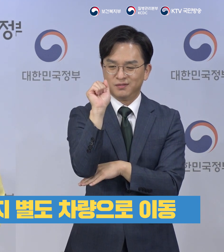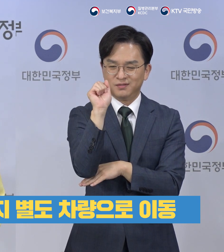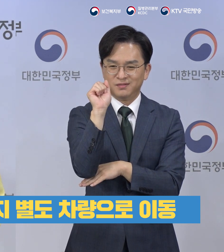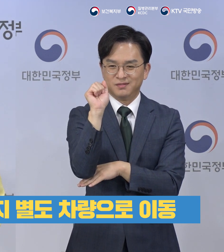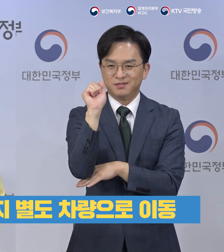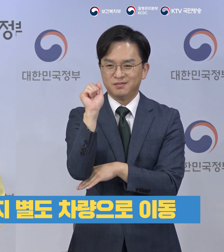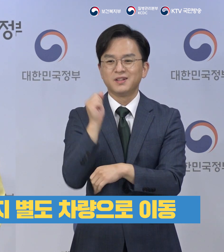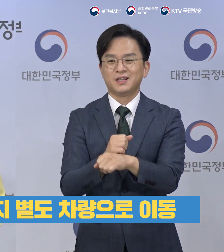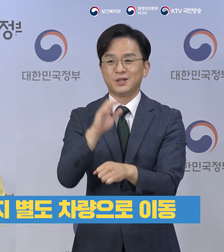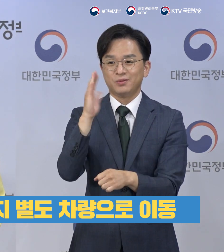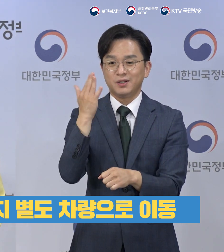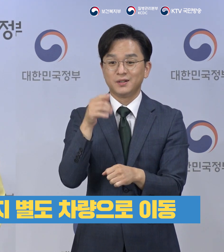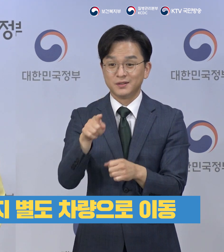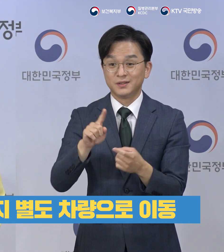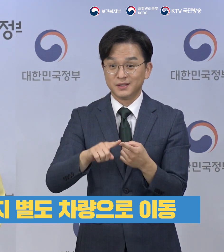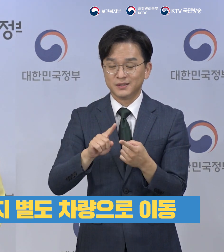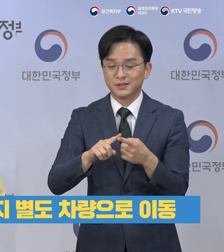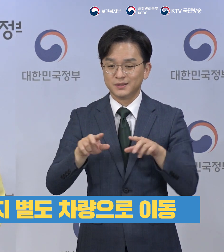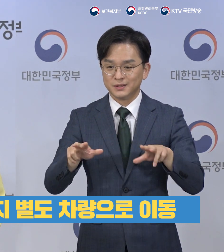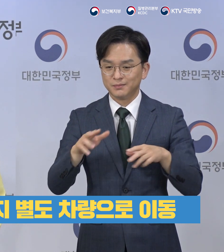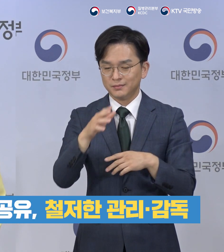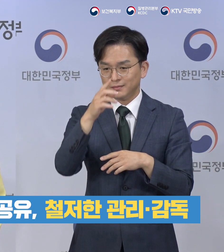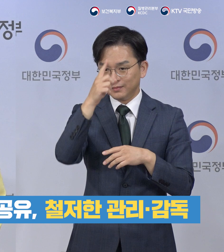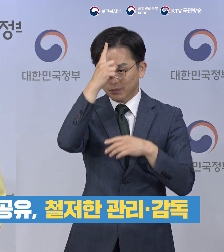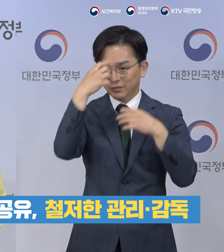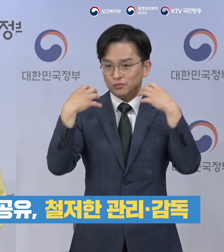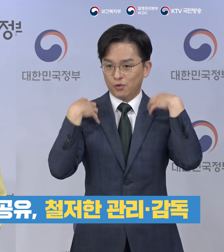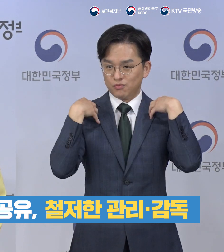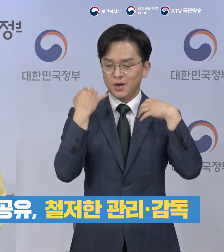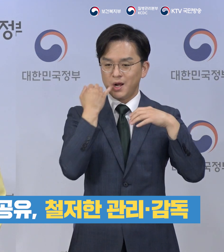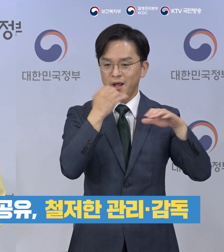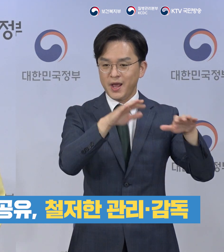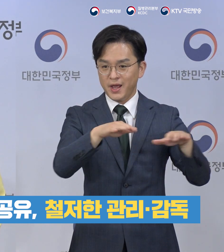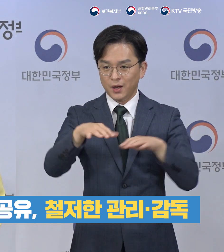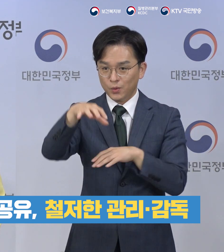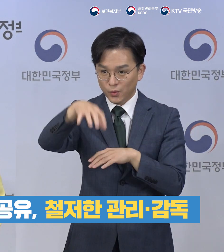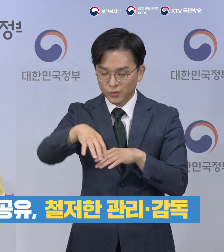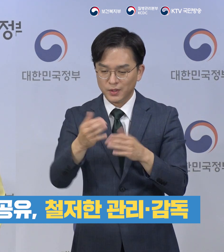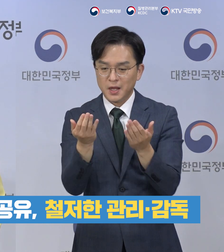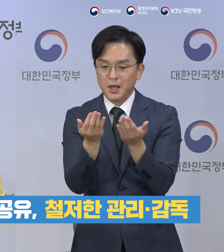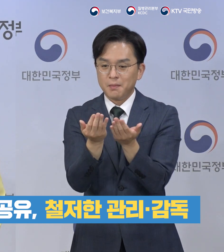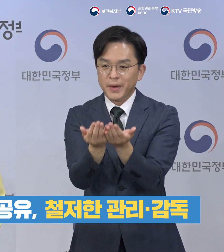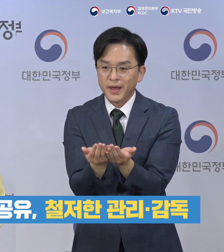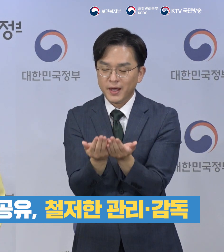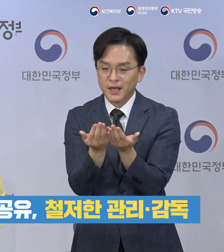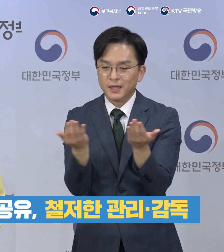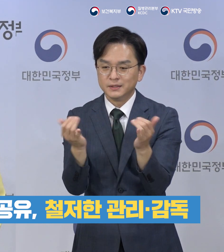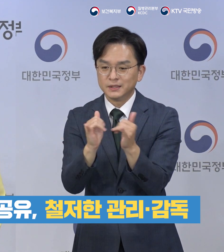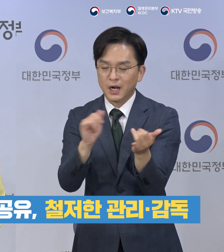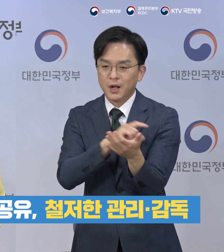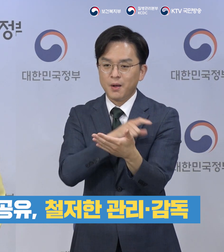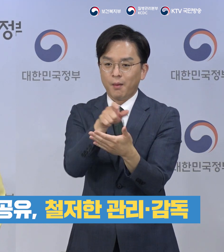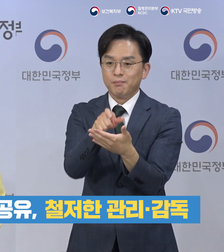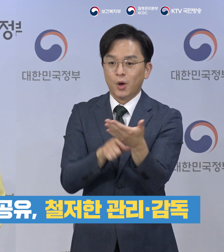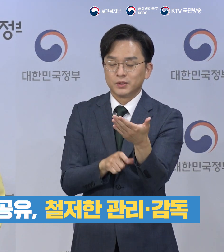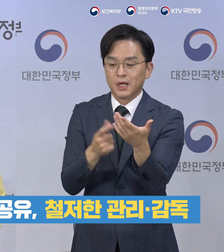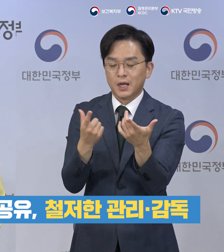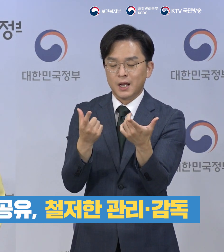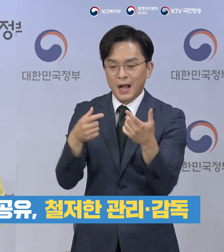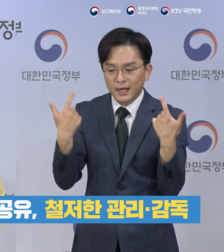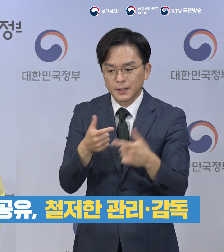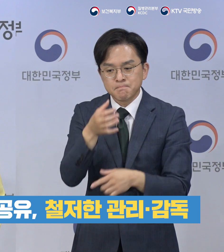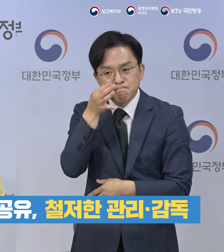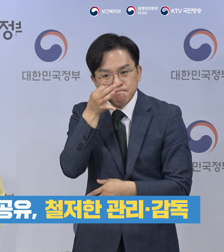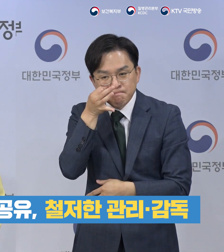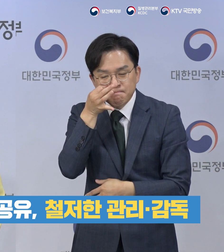있습니다. 저희가 이 점에 대해서는 출입국관리사무소, 항만보안당국, 그리고 지방청 임시격리시설 간의